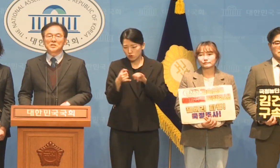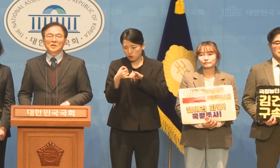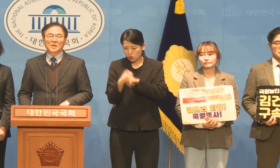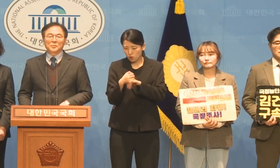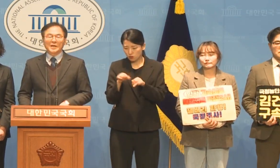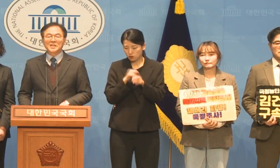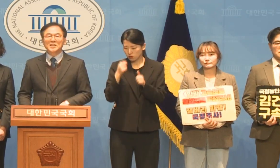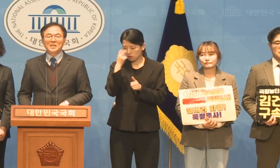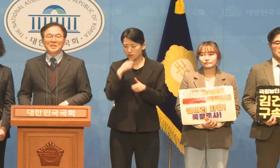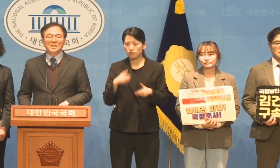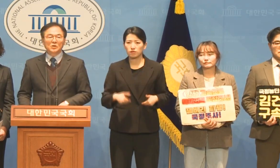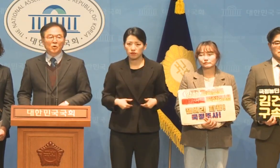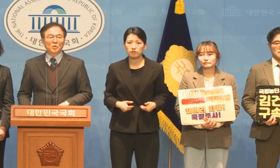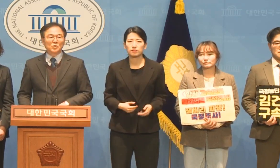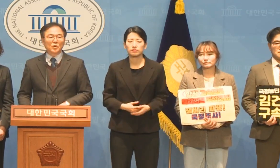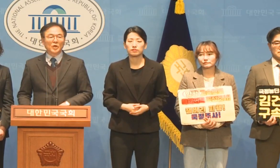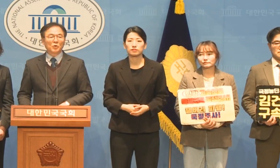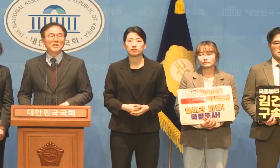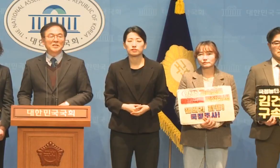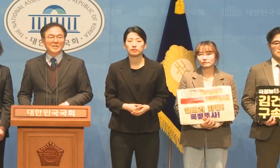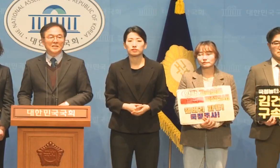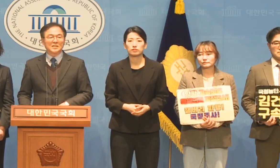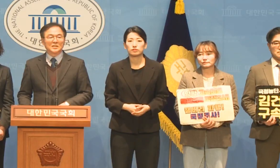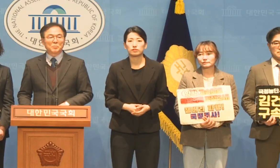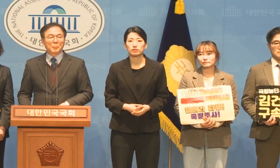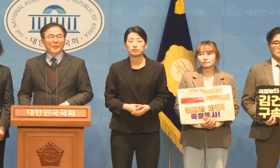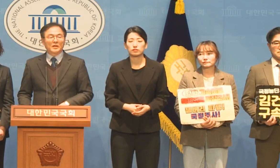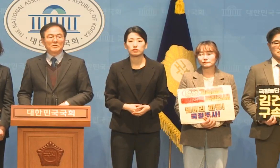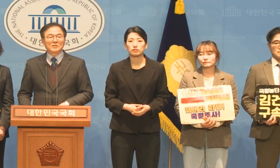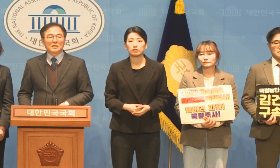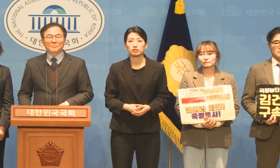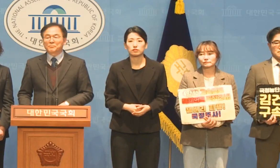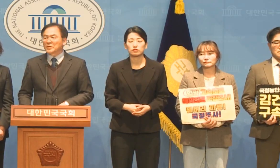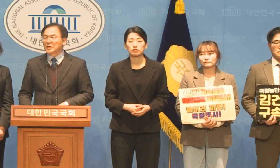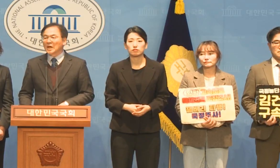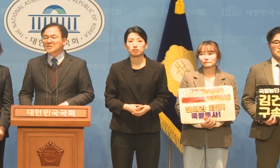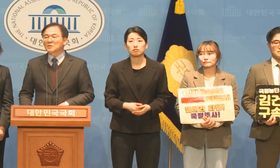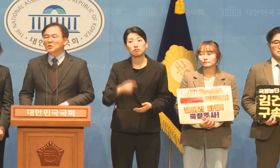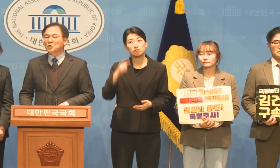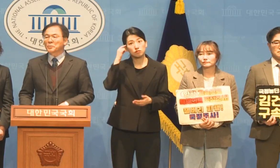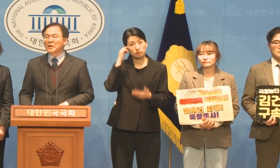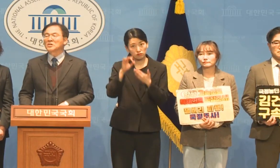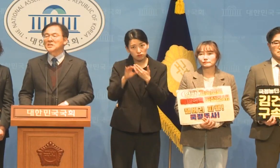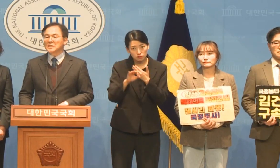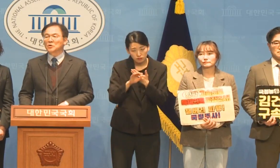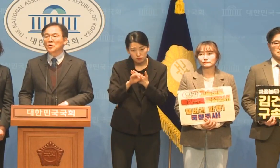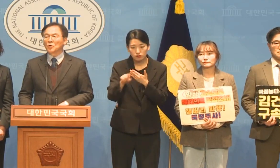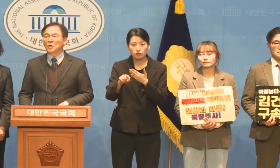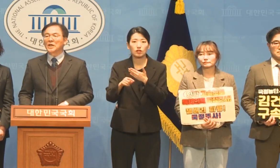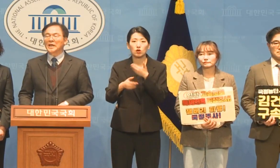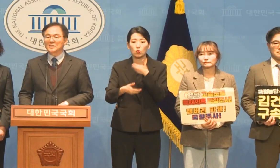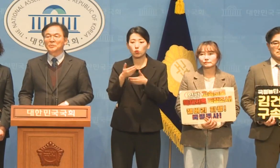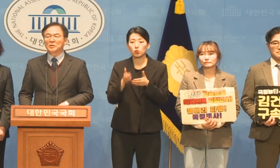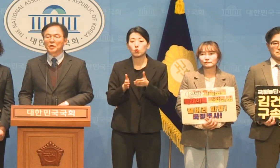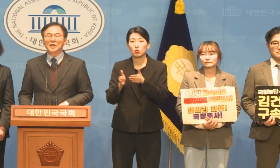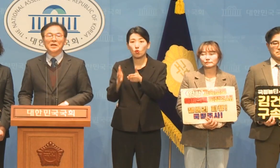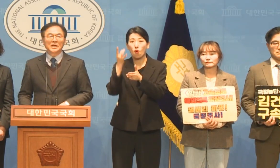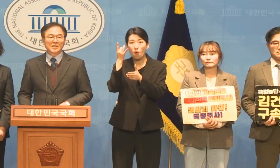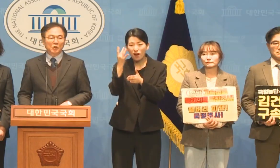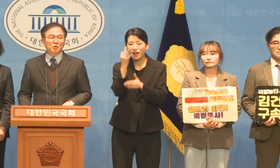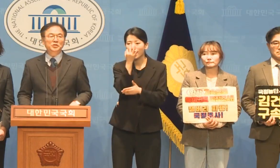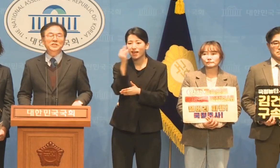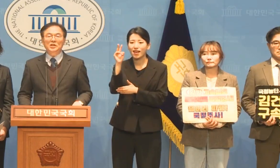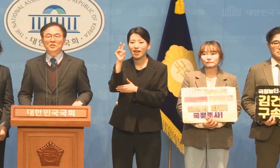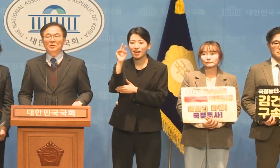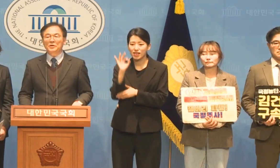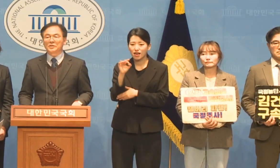그리고 만약에 이 고속도로의 원안이 이 강상면으로 변경되지 않고 원래 양서면